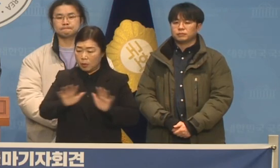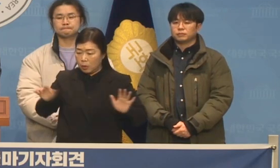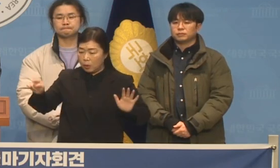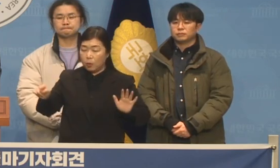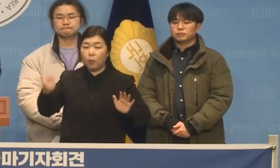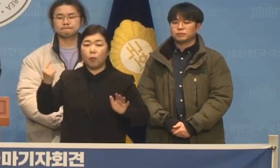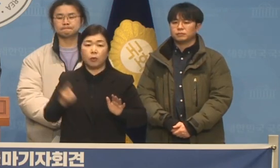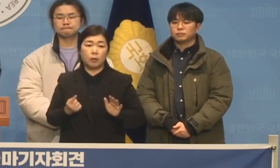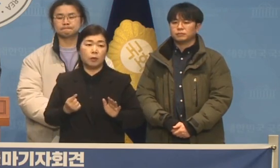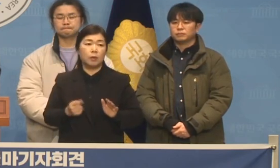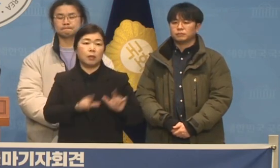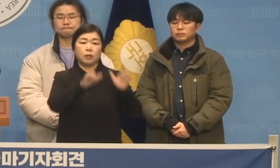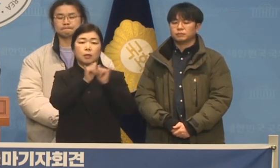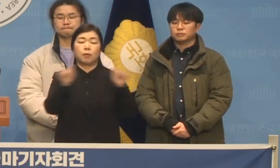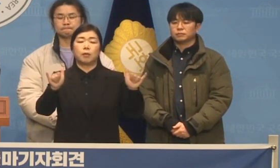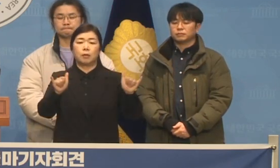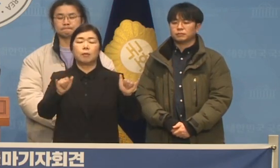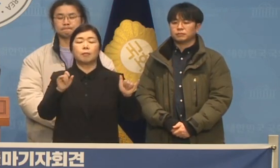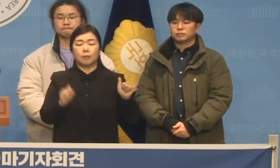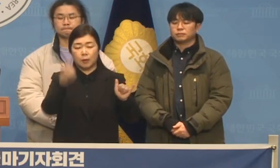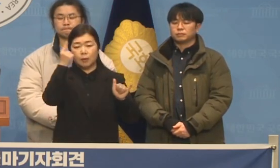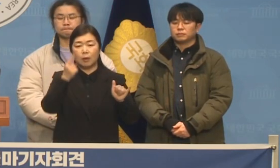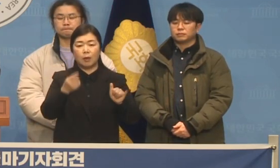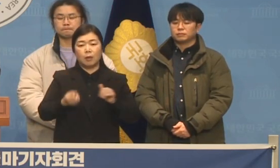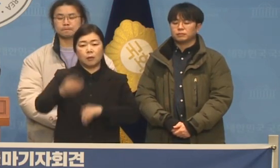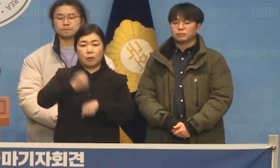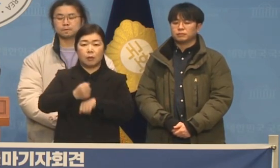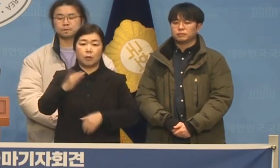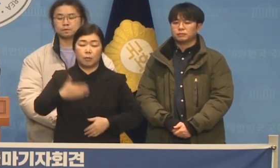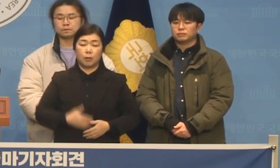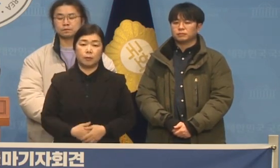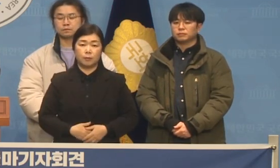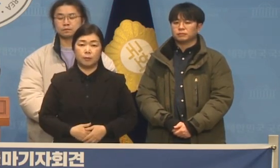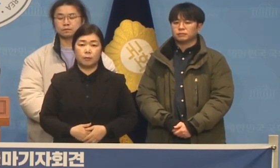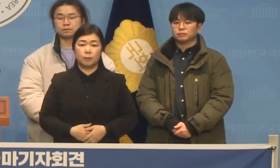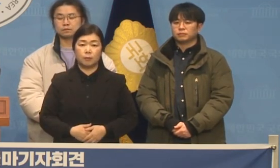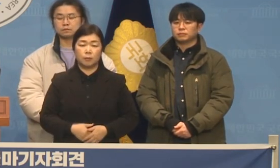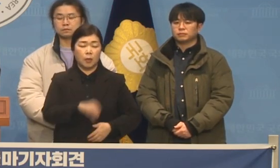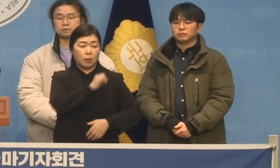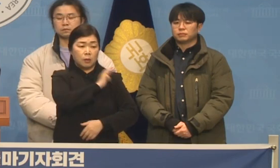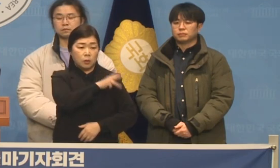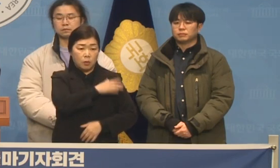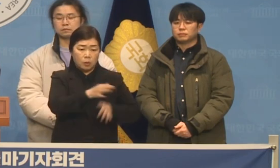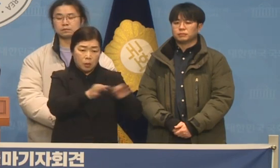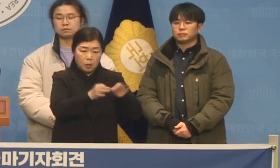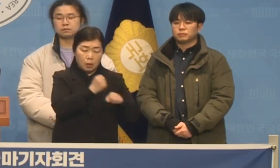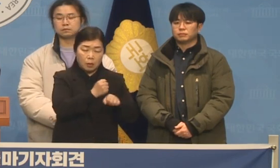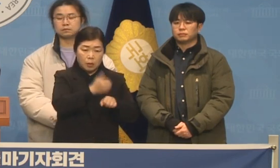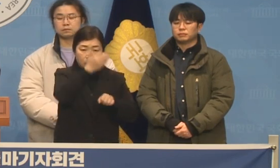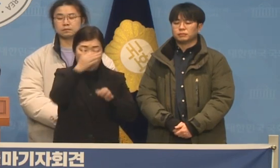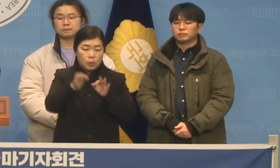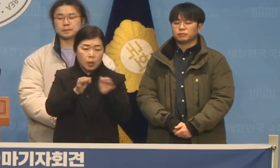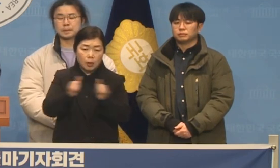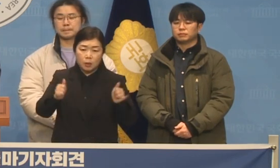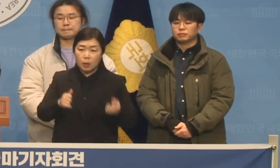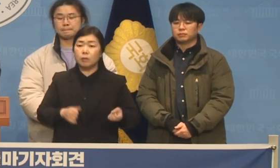것입니다. 값비싼 전월세에 시달리며 신촌에서 장사하고 있는 젊은